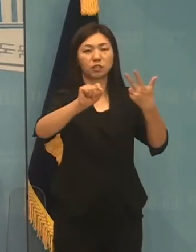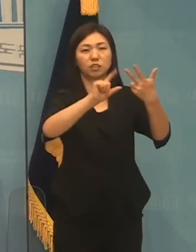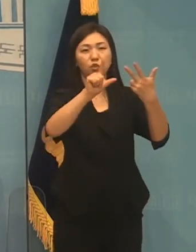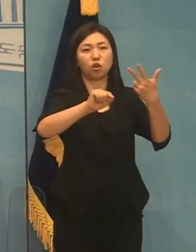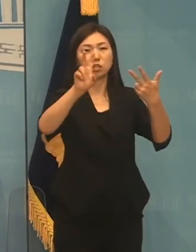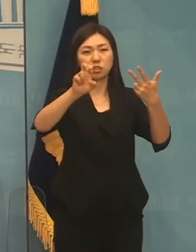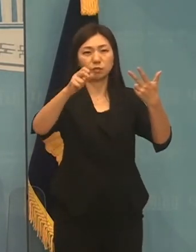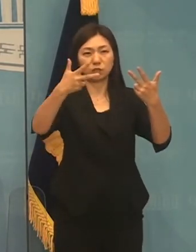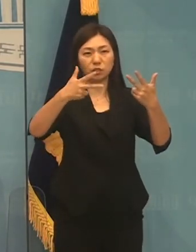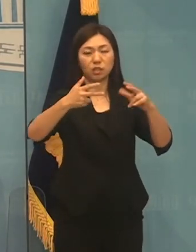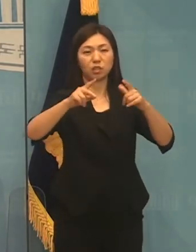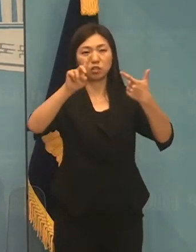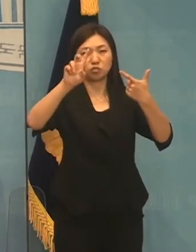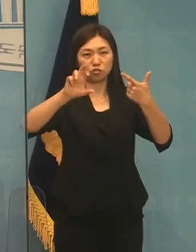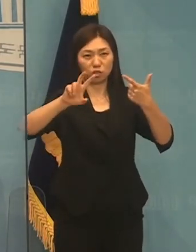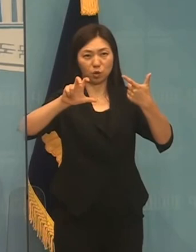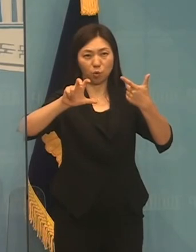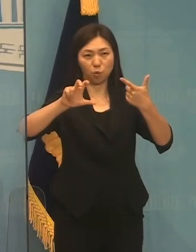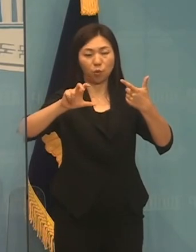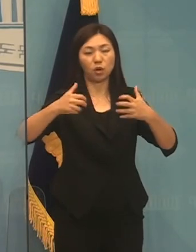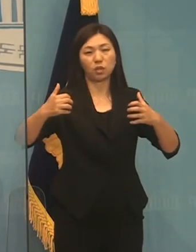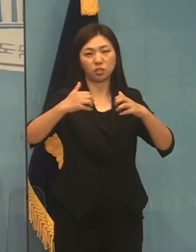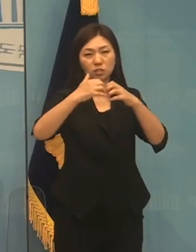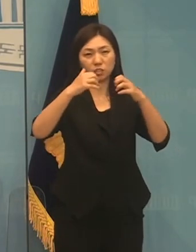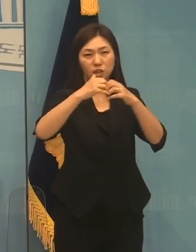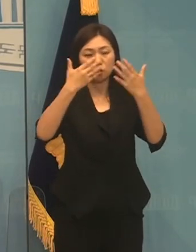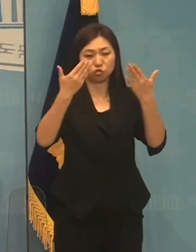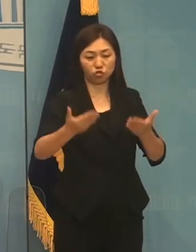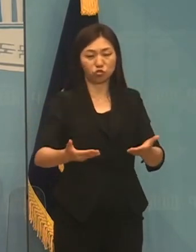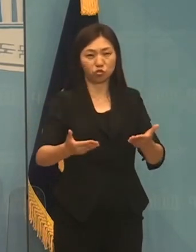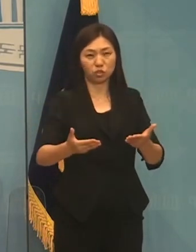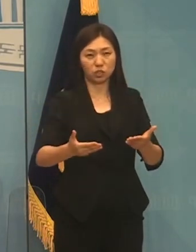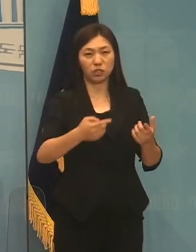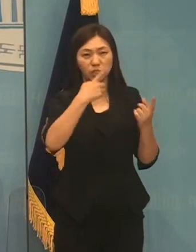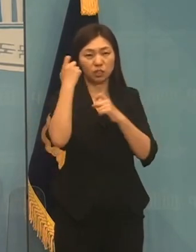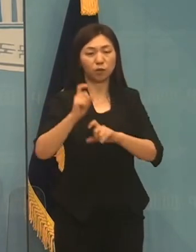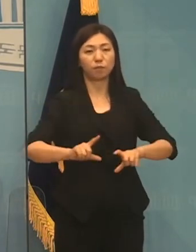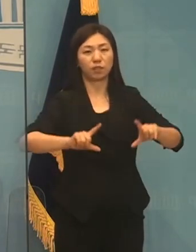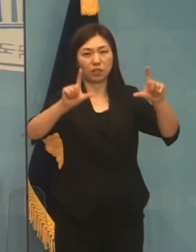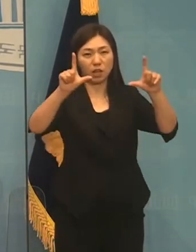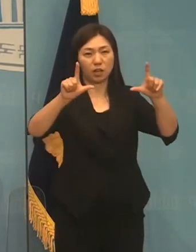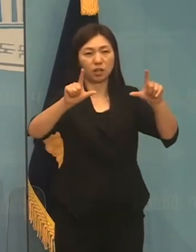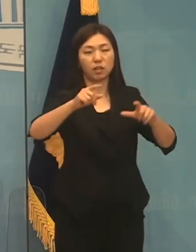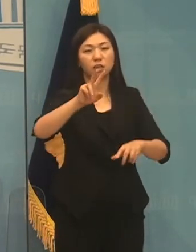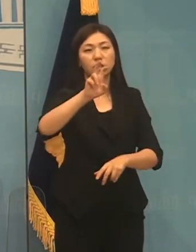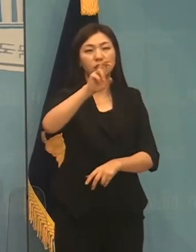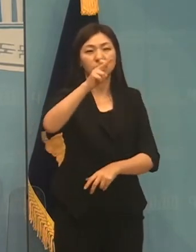6.25 전쟁 제68주년 정전 기념일에 제10도